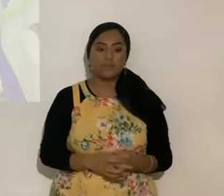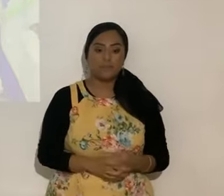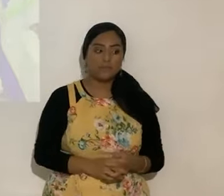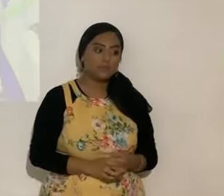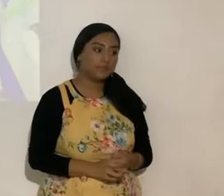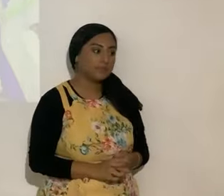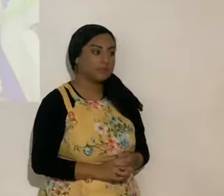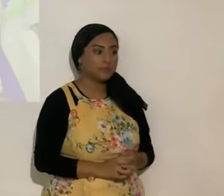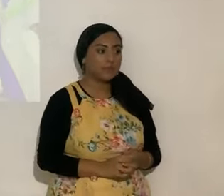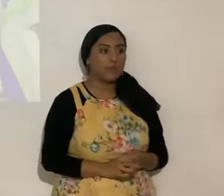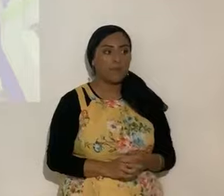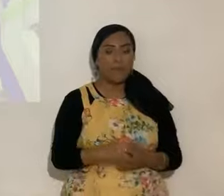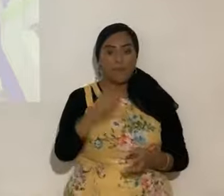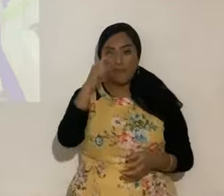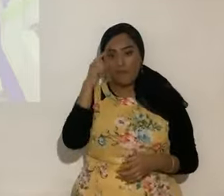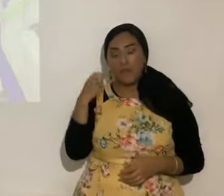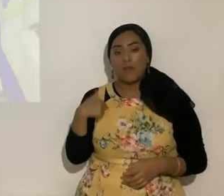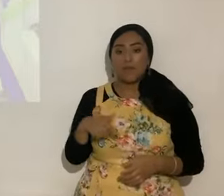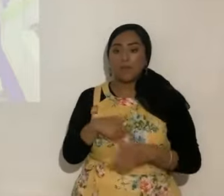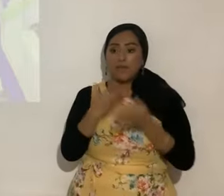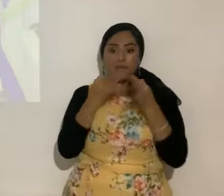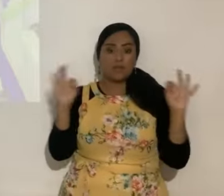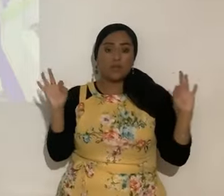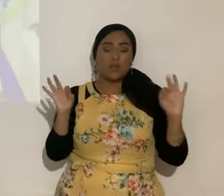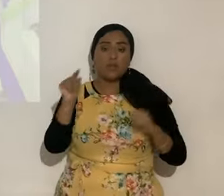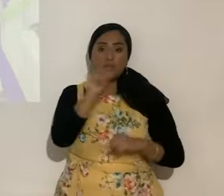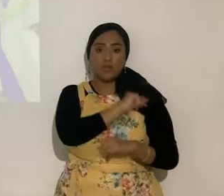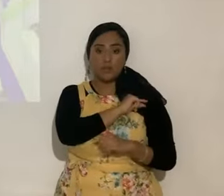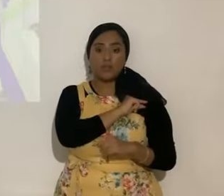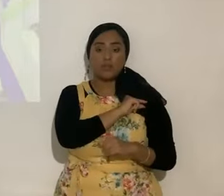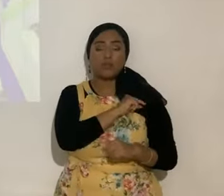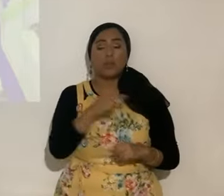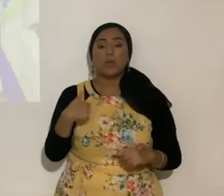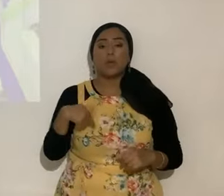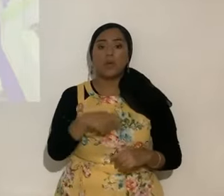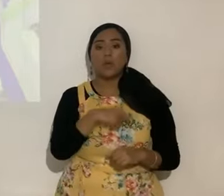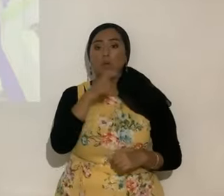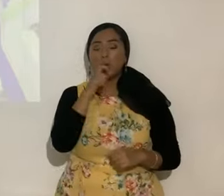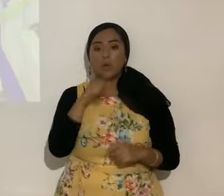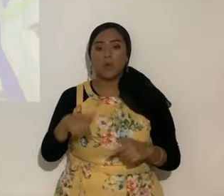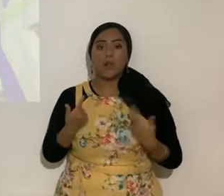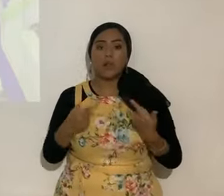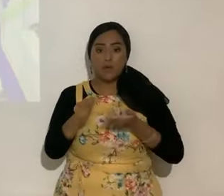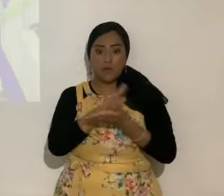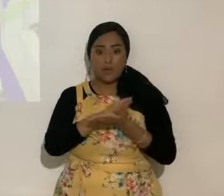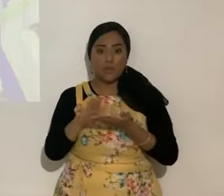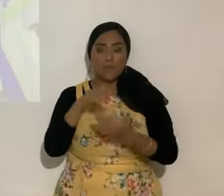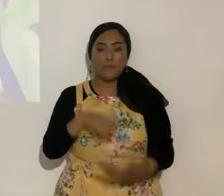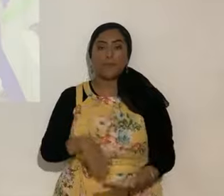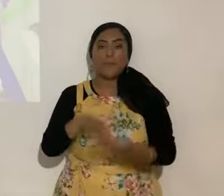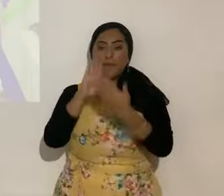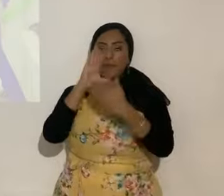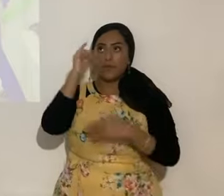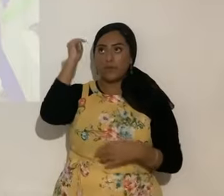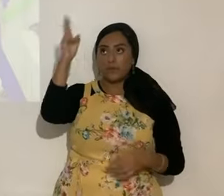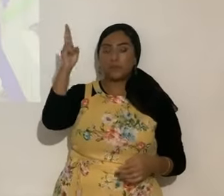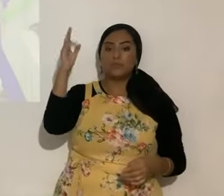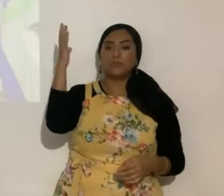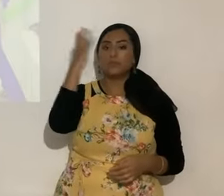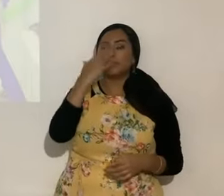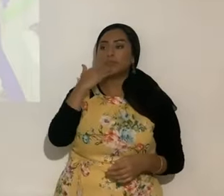¿Por qué? Somos inocentes, entonces, los santos, a los ojos de Yahweh. Por la